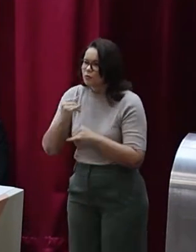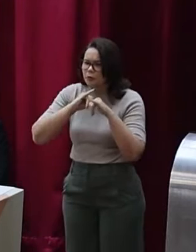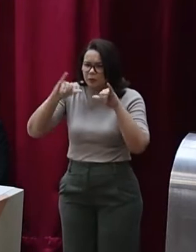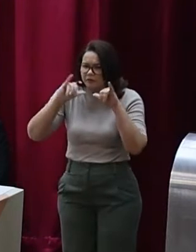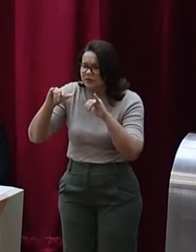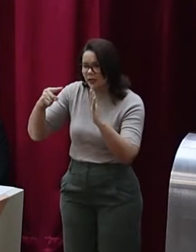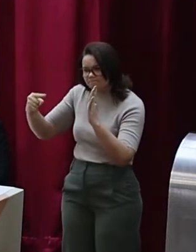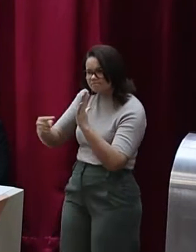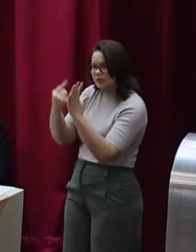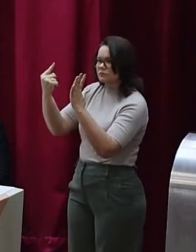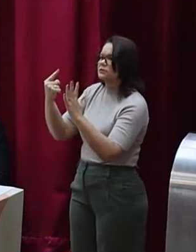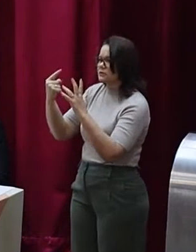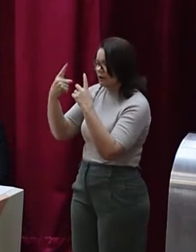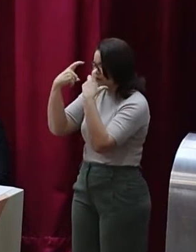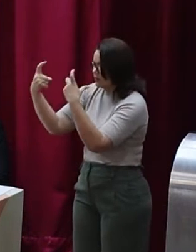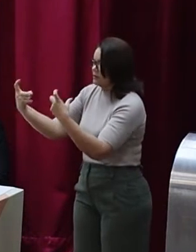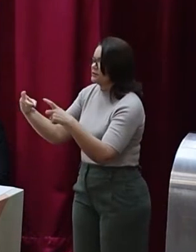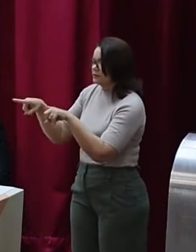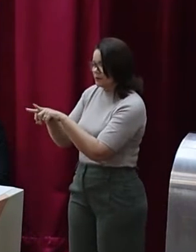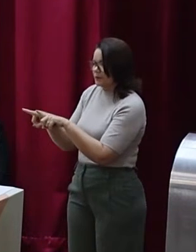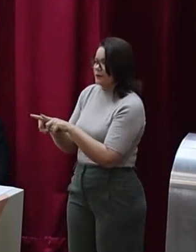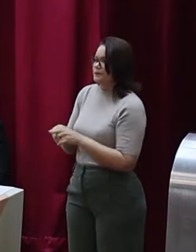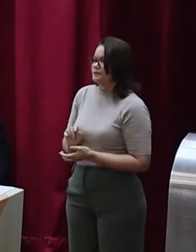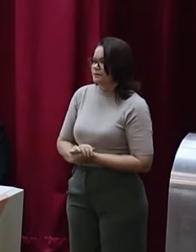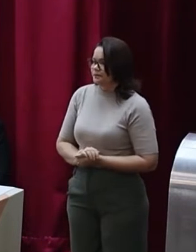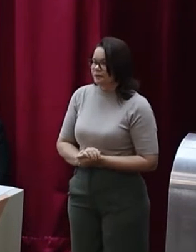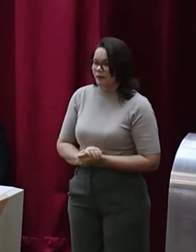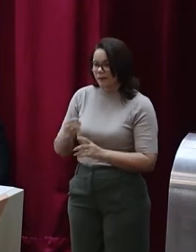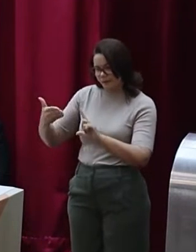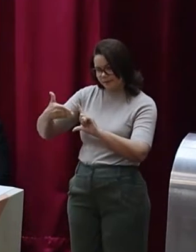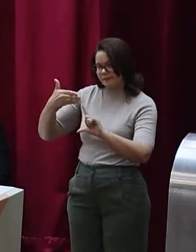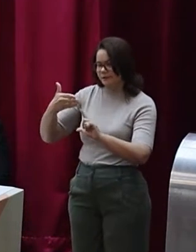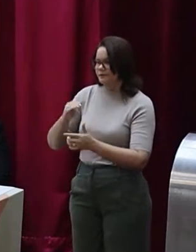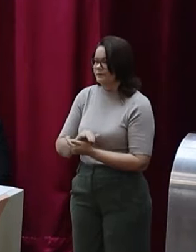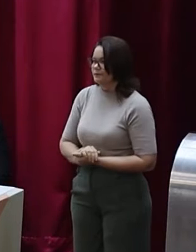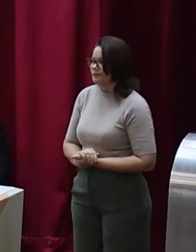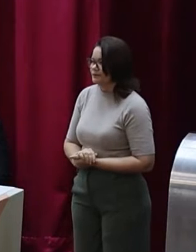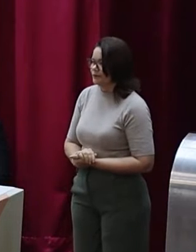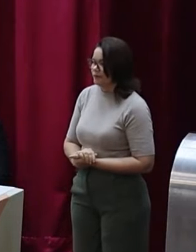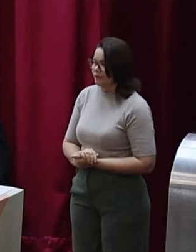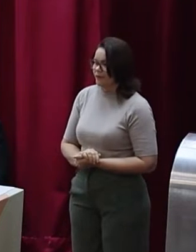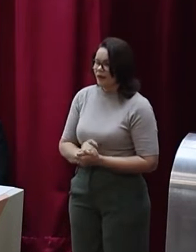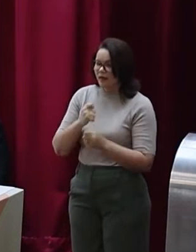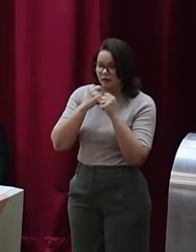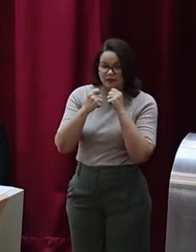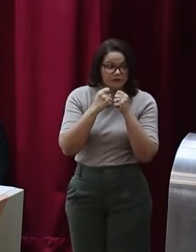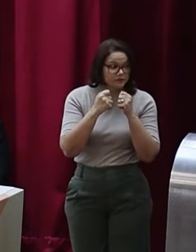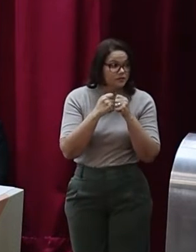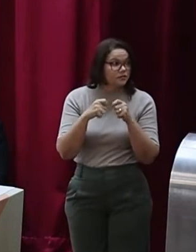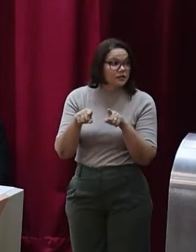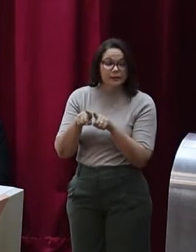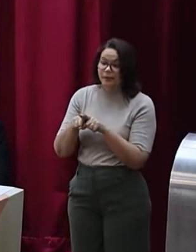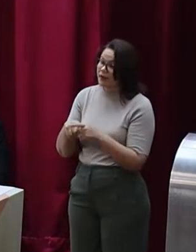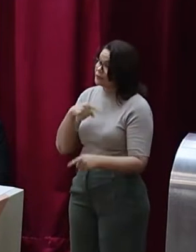em esferas cabíveis, né? Então, pode passar, por favor. Aí um trecho que eu não